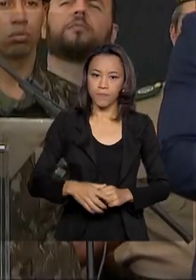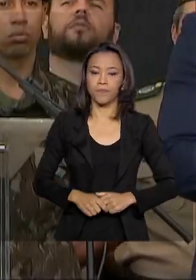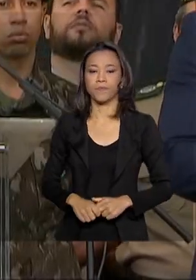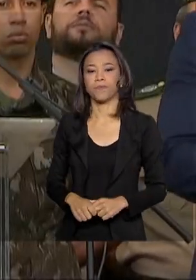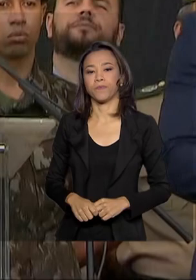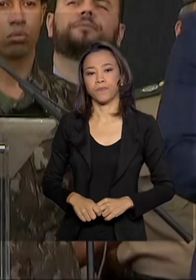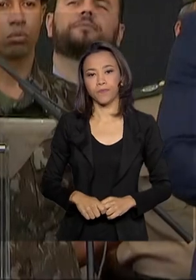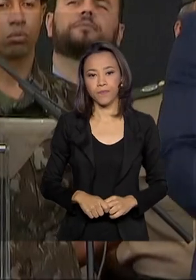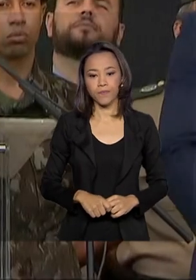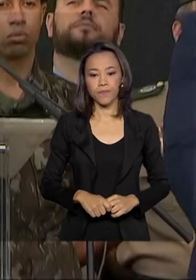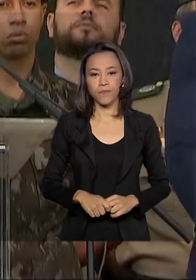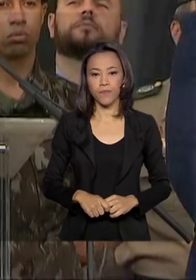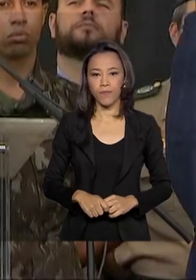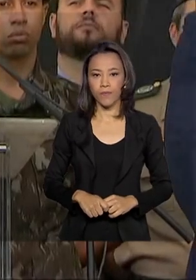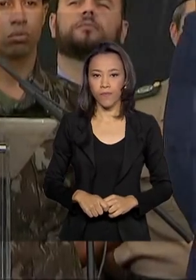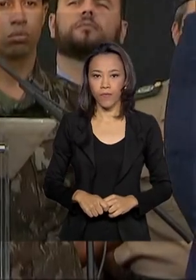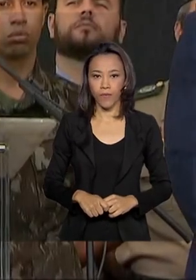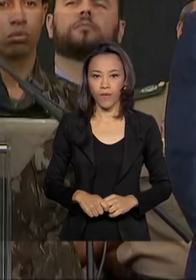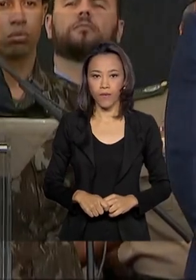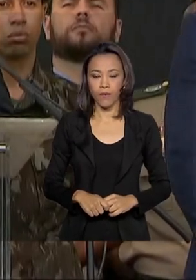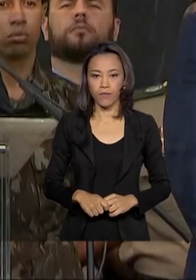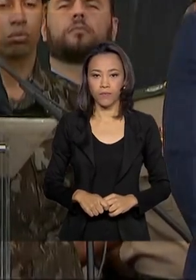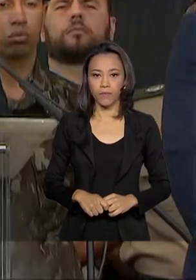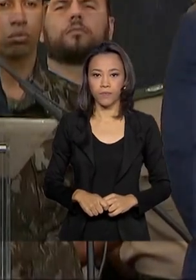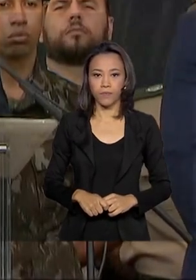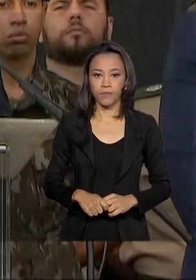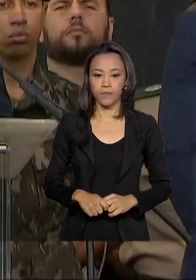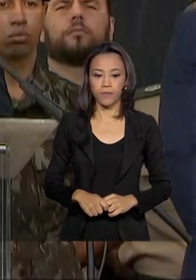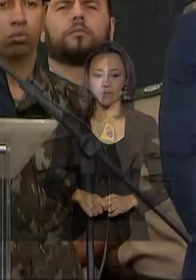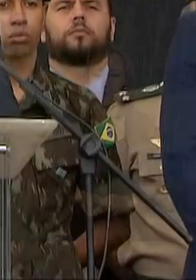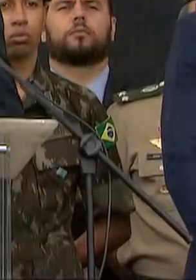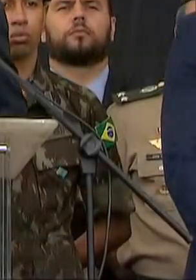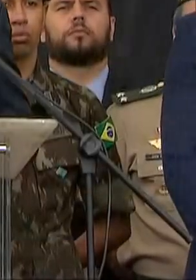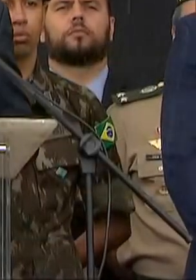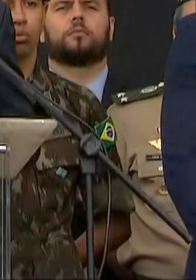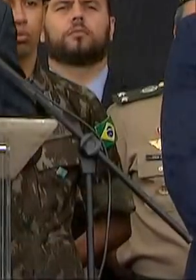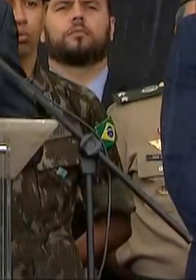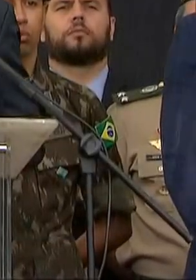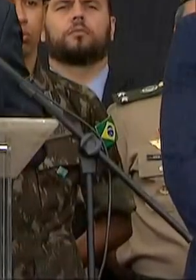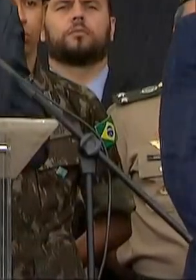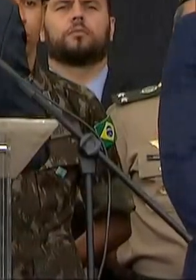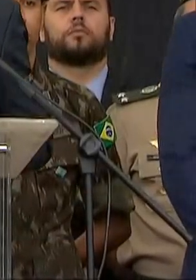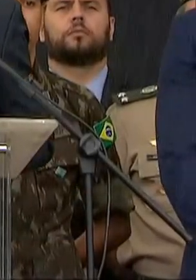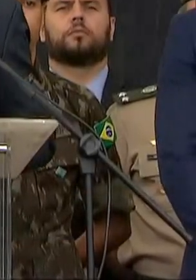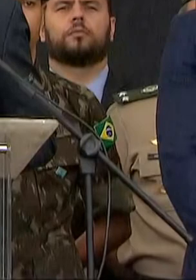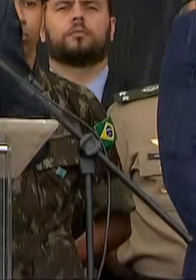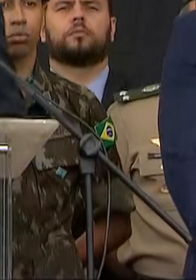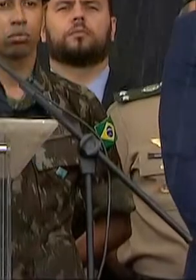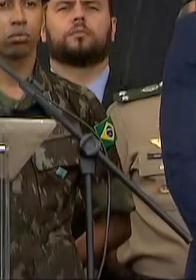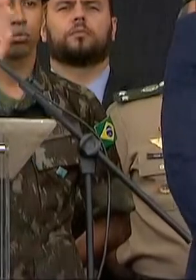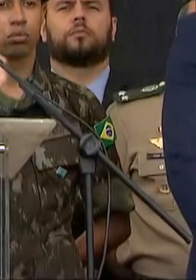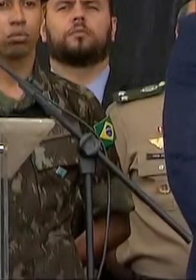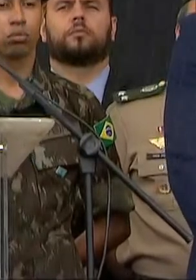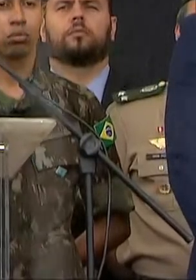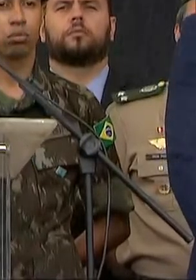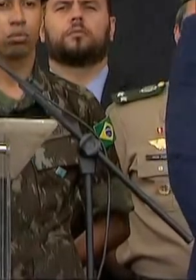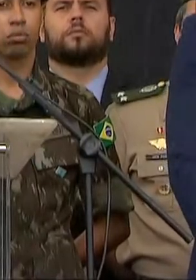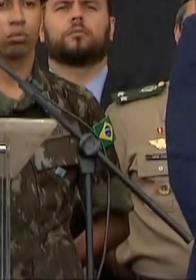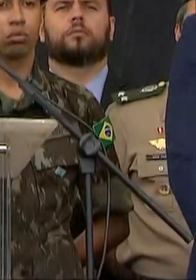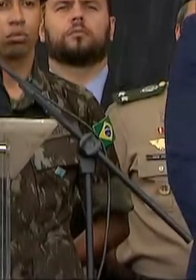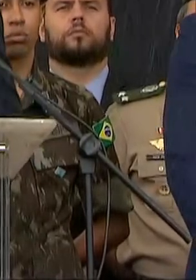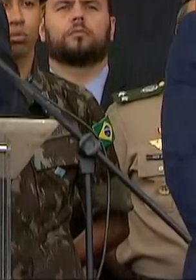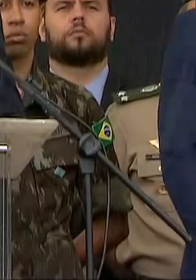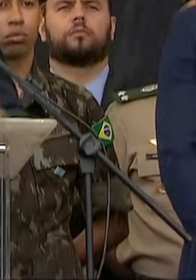colégio abrigará filho de todos. Militar das Forças Armadas, militar da nossa Polícia Militar, Corpo de